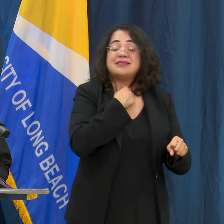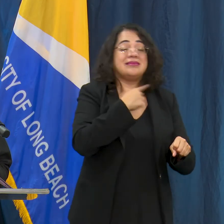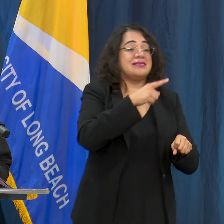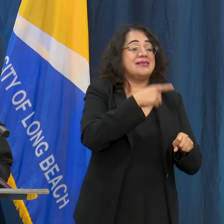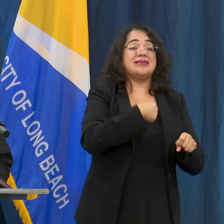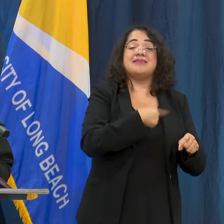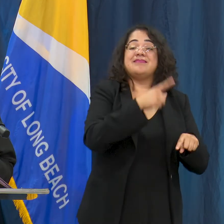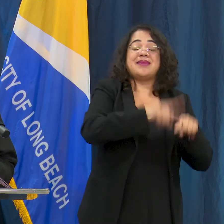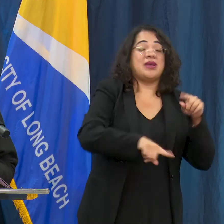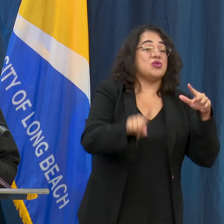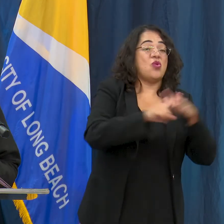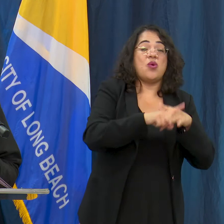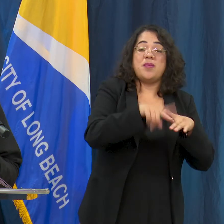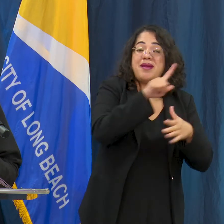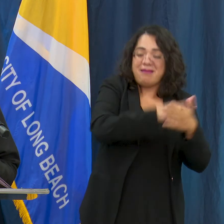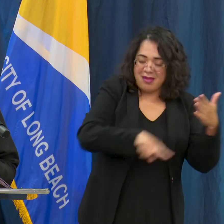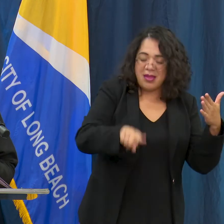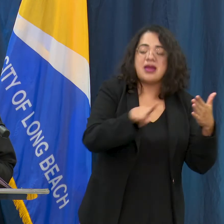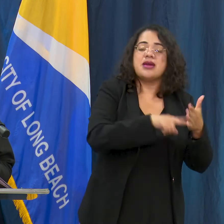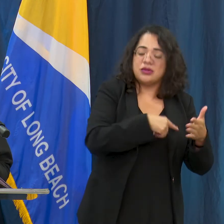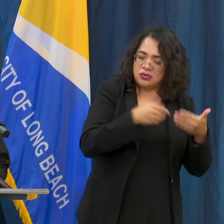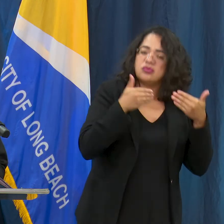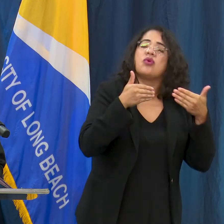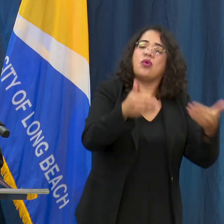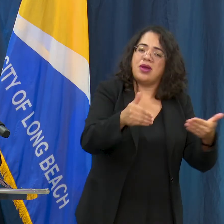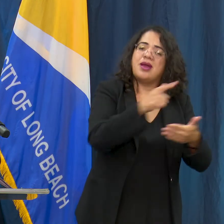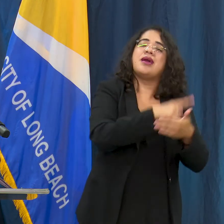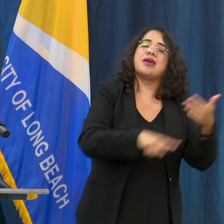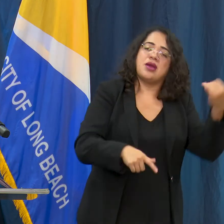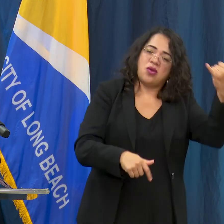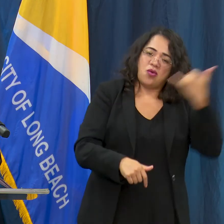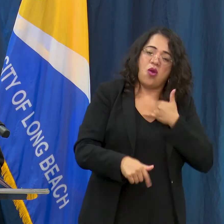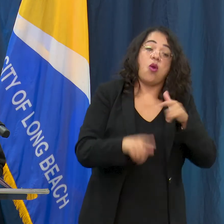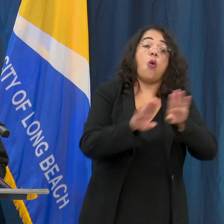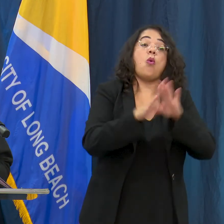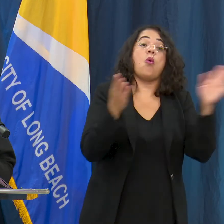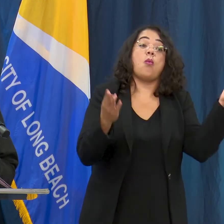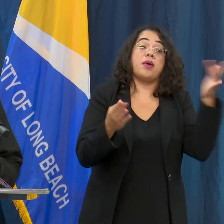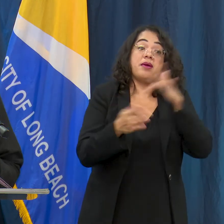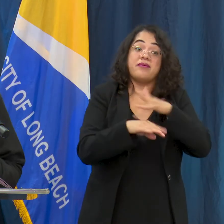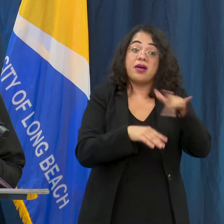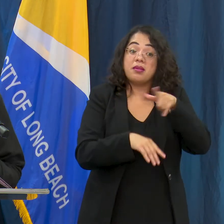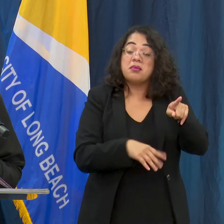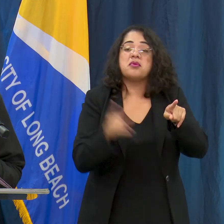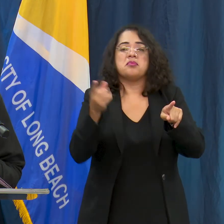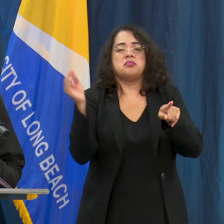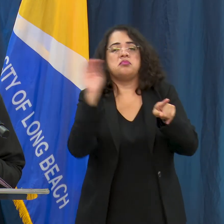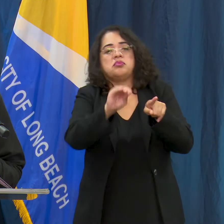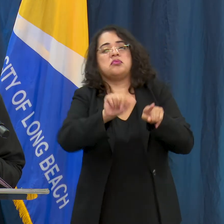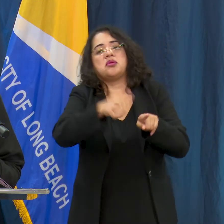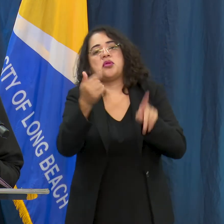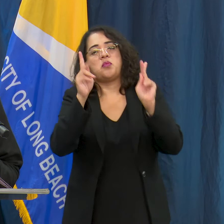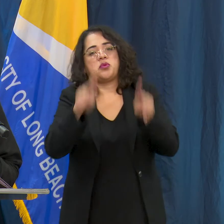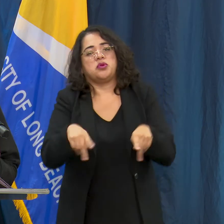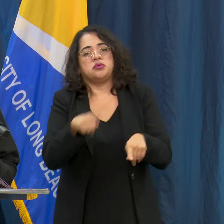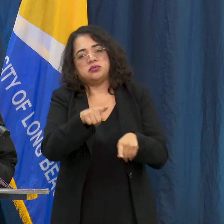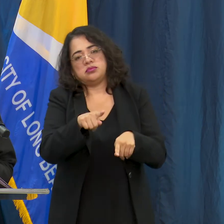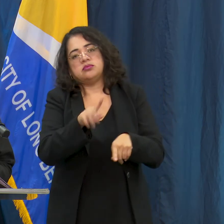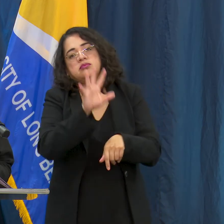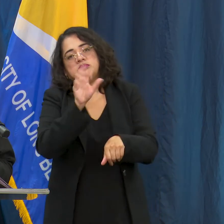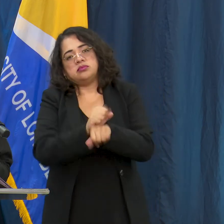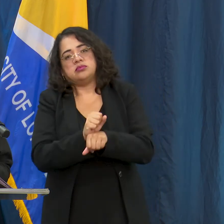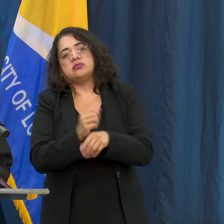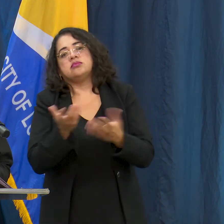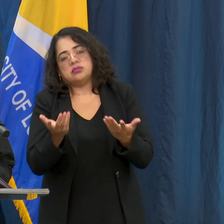llegar ese día, que también llame o que deje saber que tiene que cancelar, así le podemos reservar